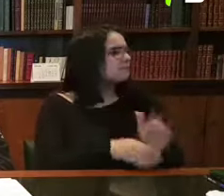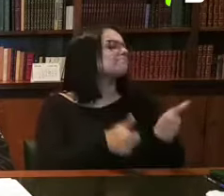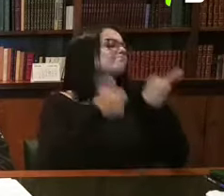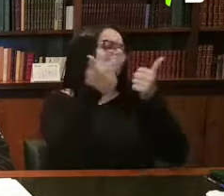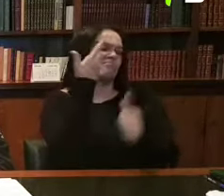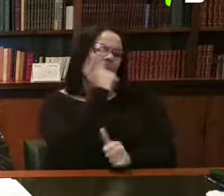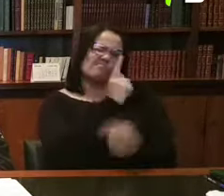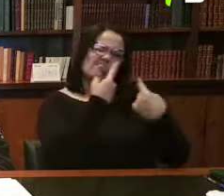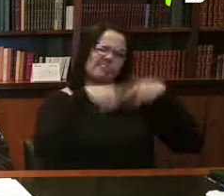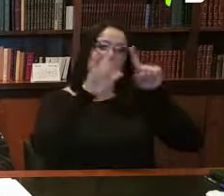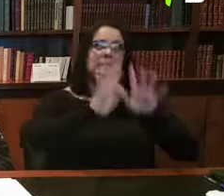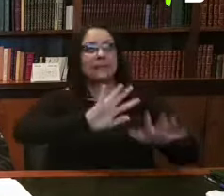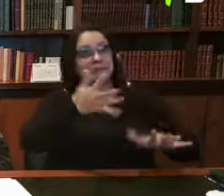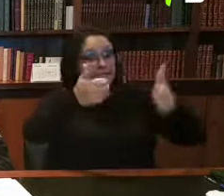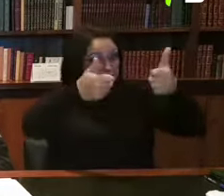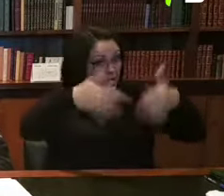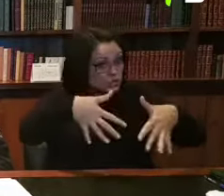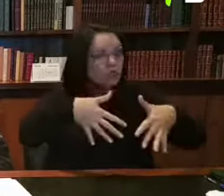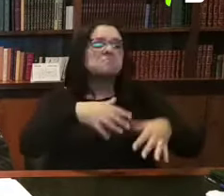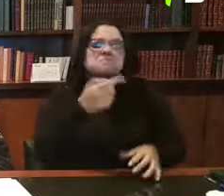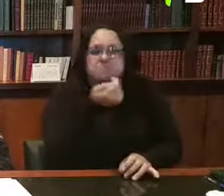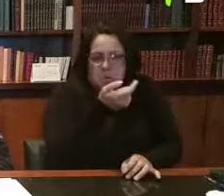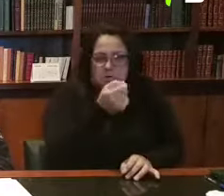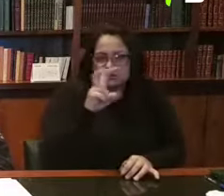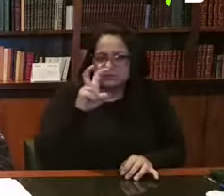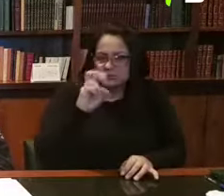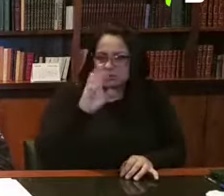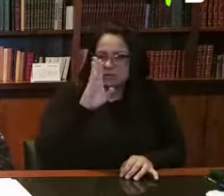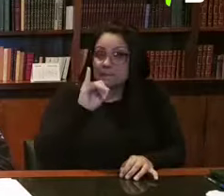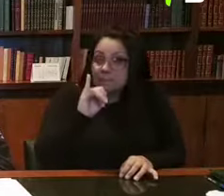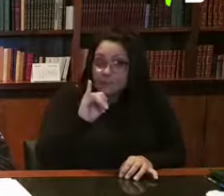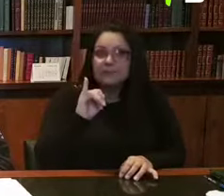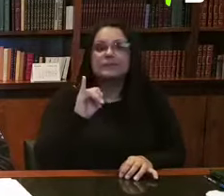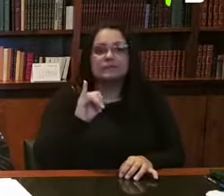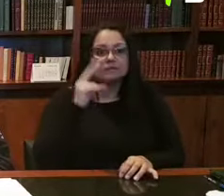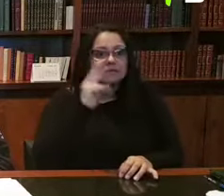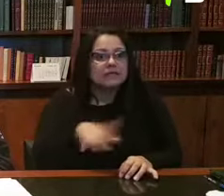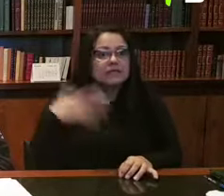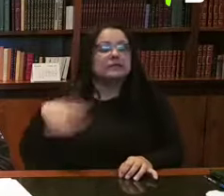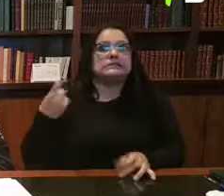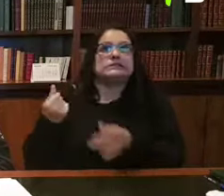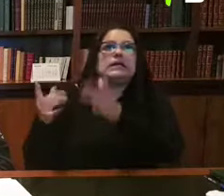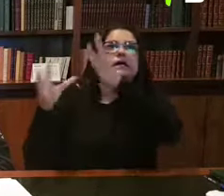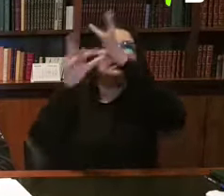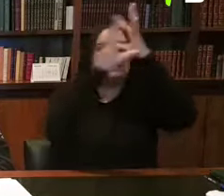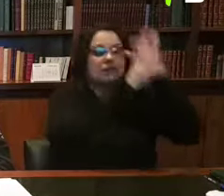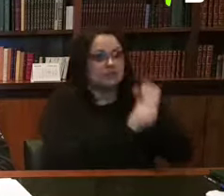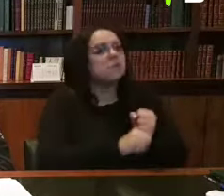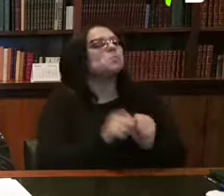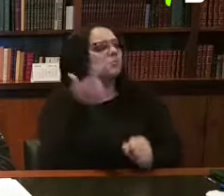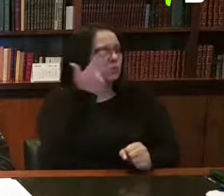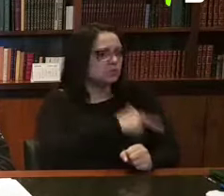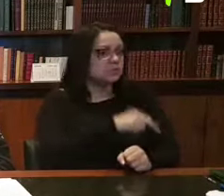gastamos relativamente pouco foram 50 de em relação a essa novidade dinheiro que circulou vai ter